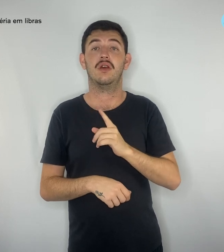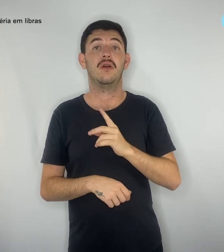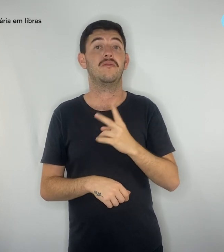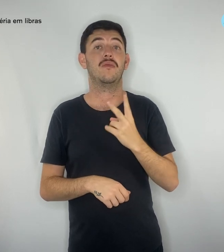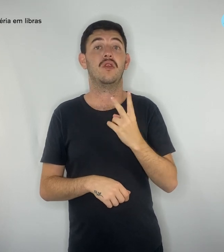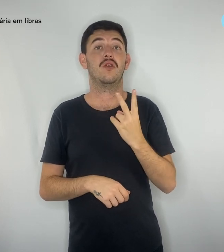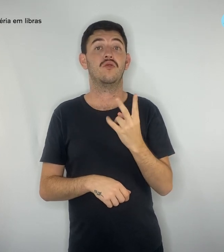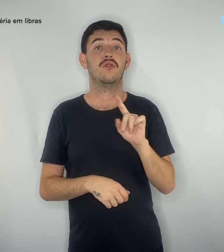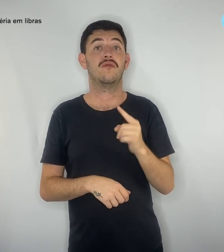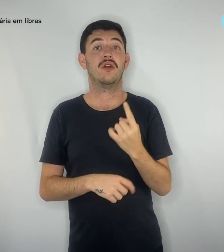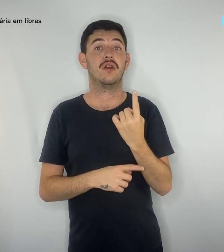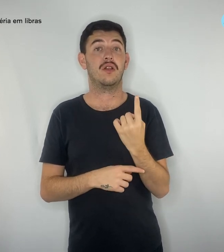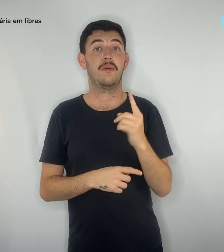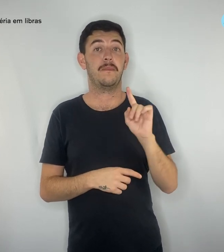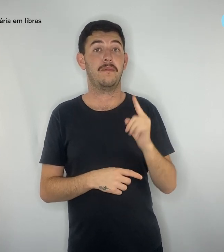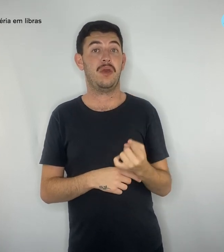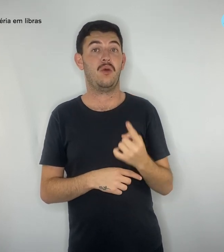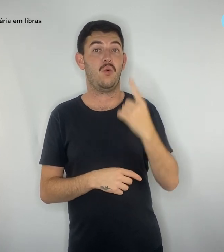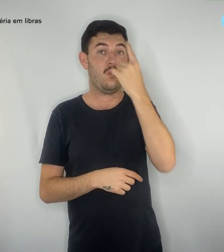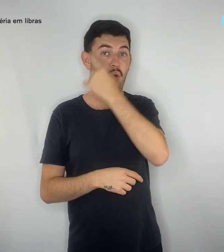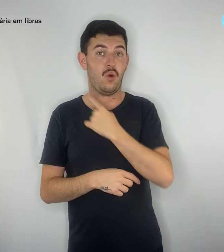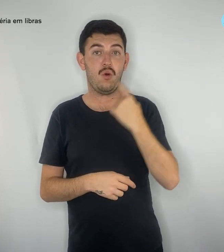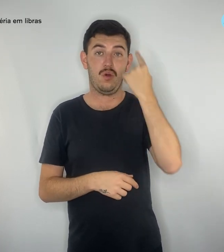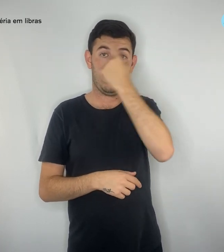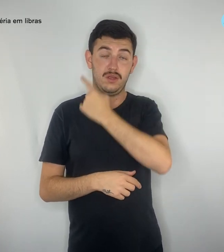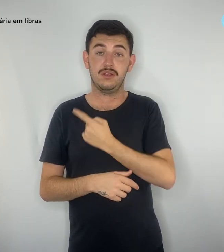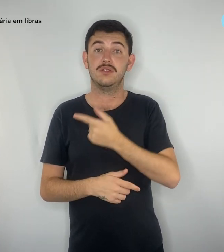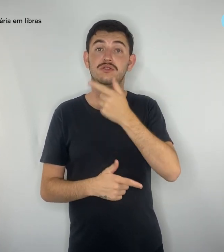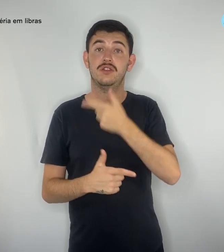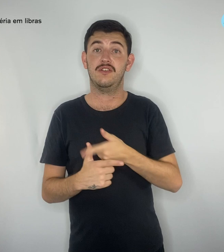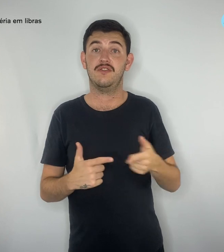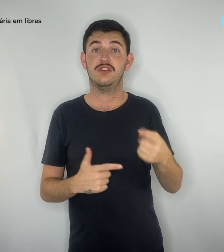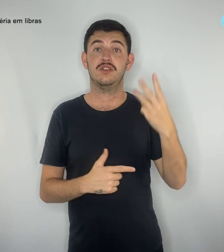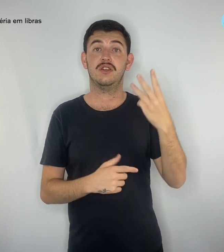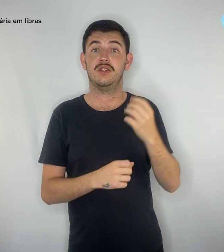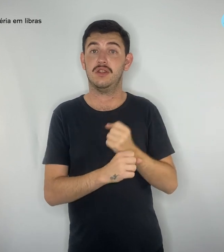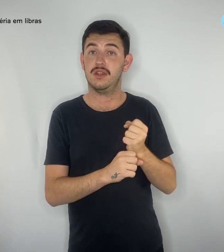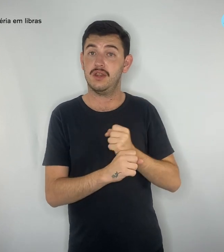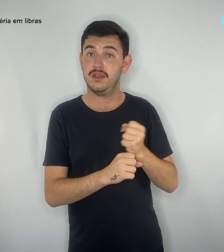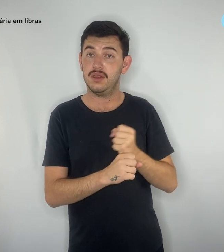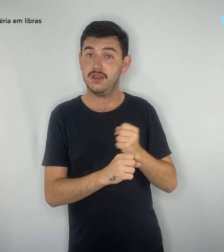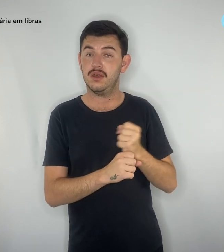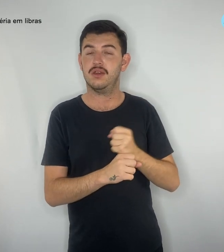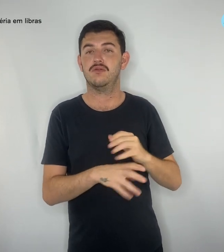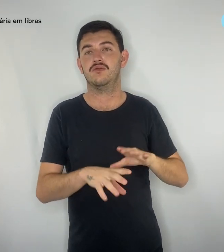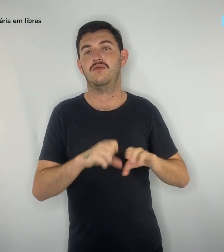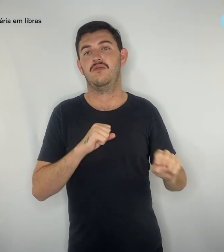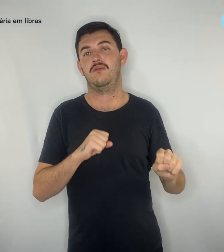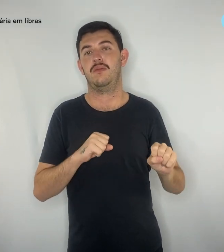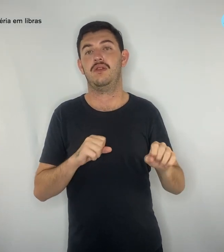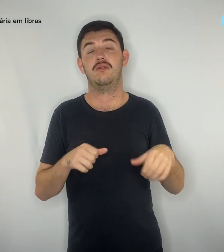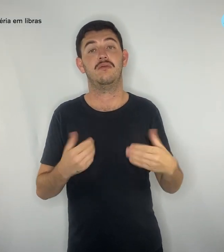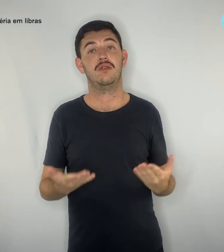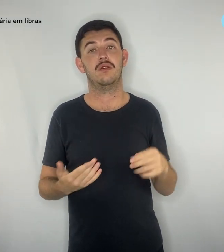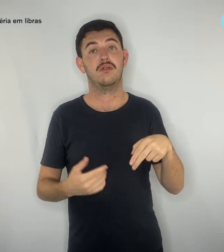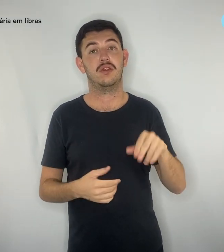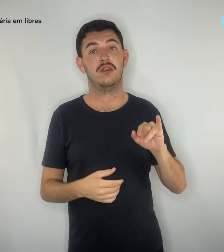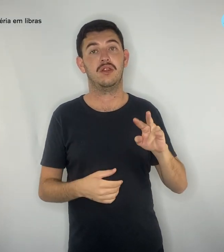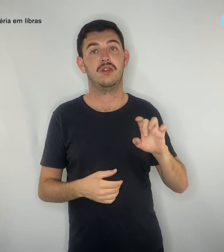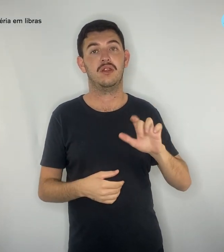dividida em 3 anos de formação. Nesse nível será ofertada de 800 a 1